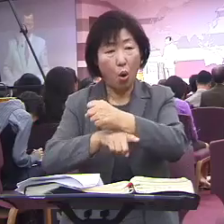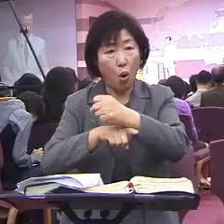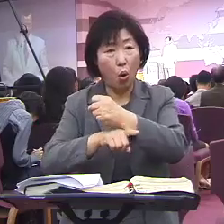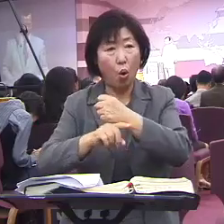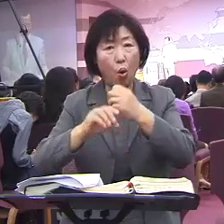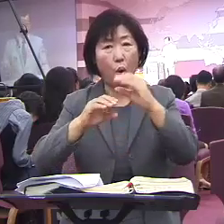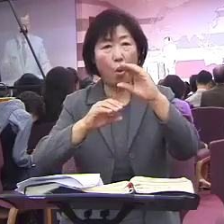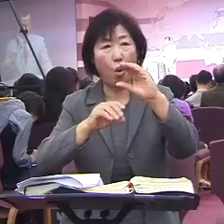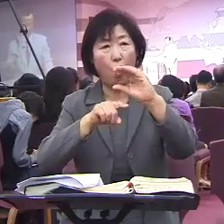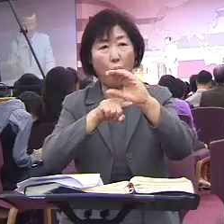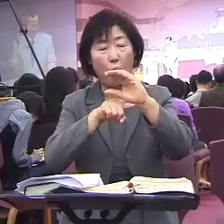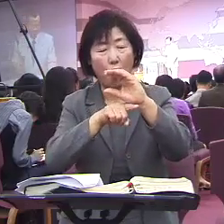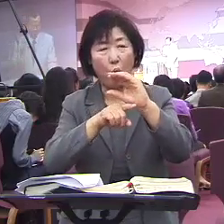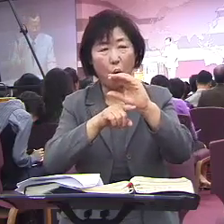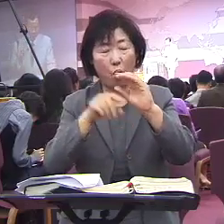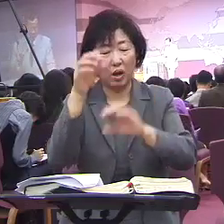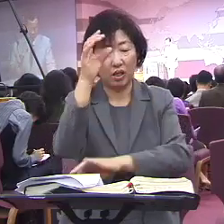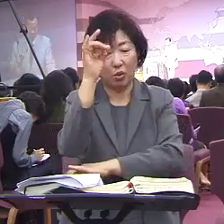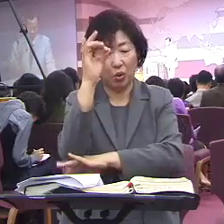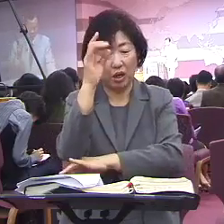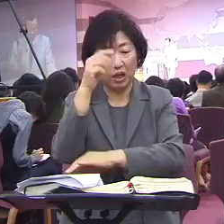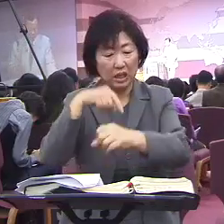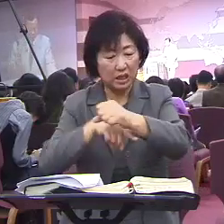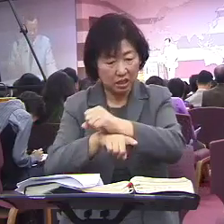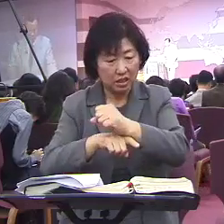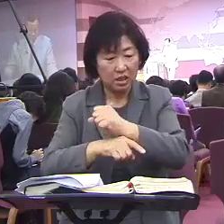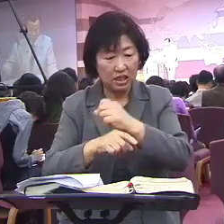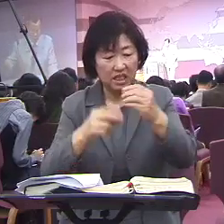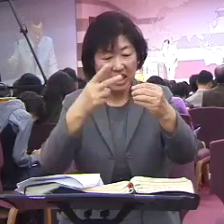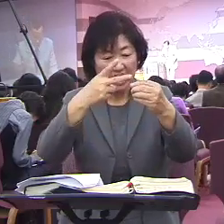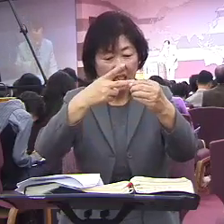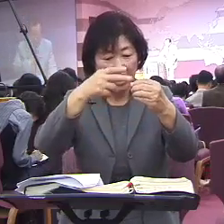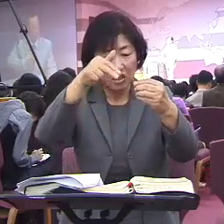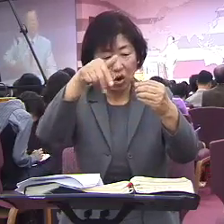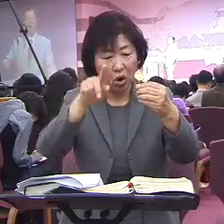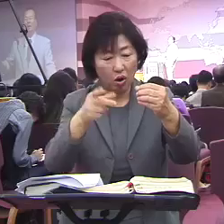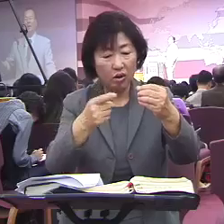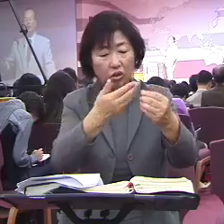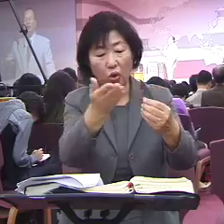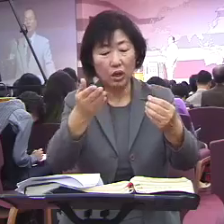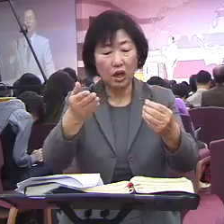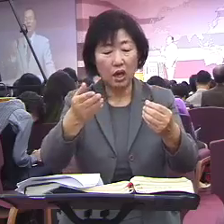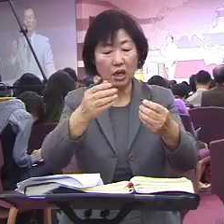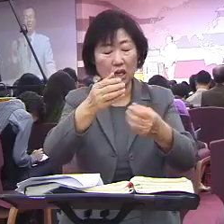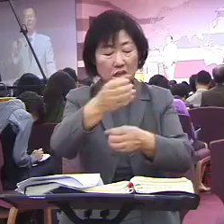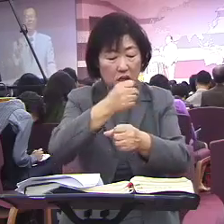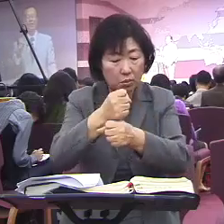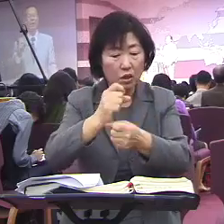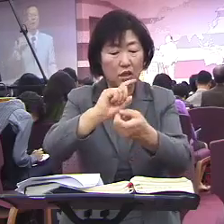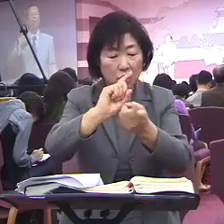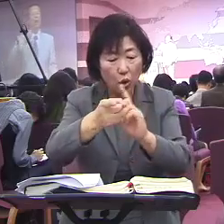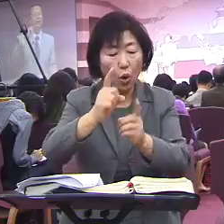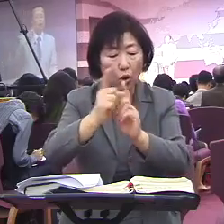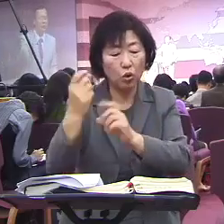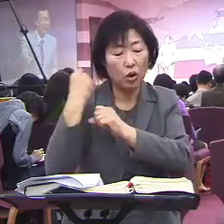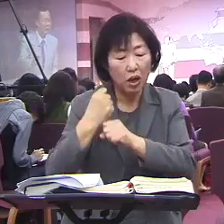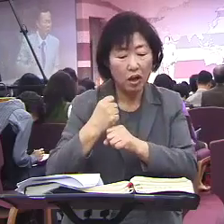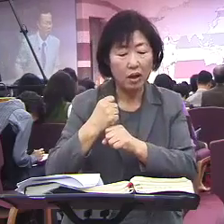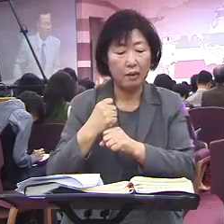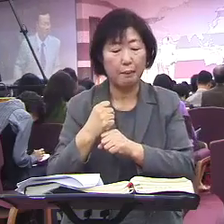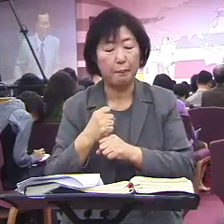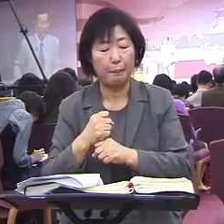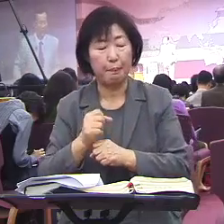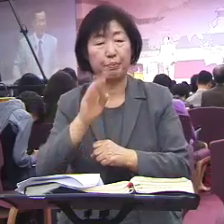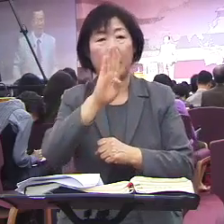풀립니다. 원어로 보았을 때 2절에 너희가 짐을 서로 지어라, 여기서 말하는 짐은